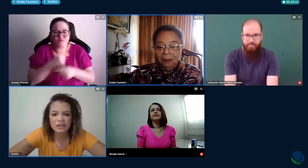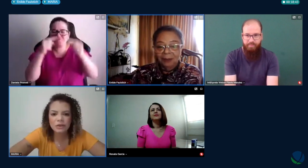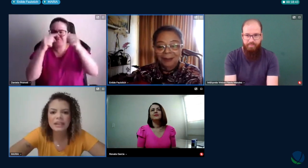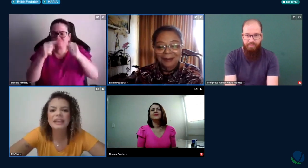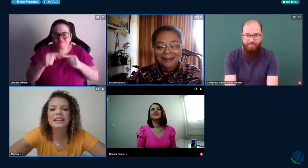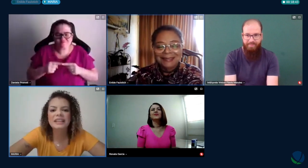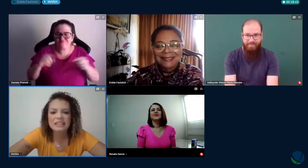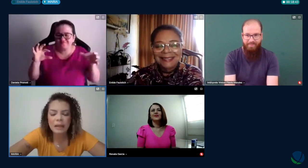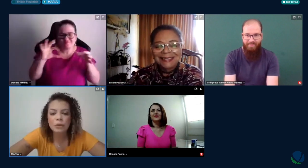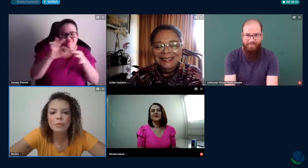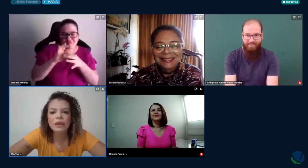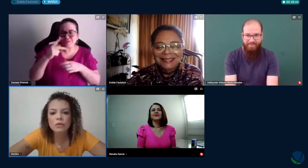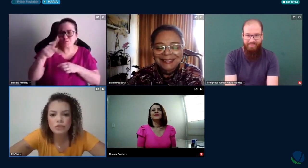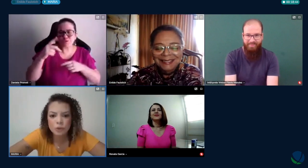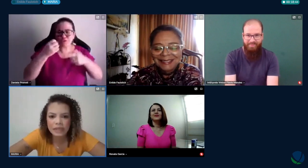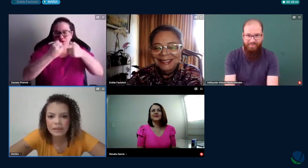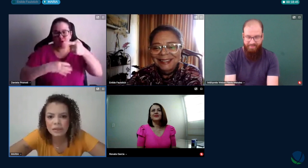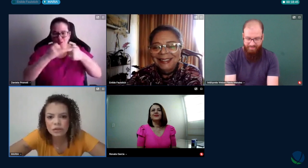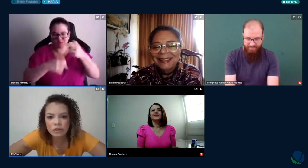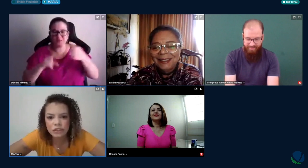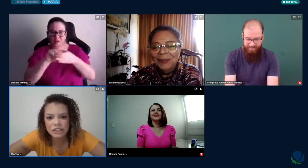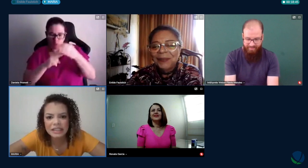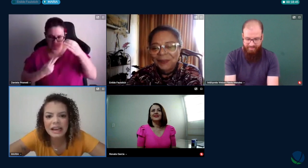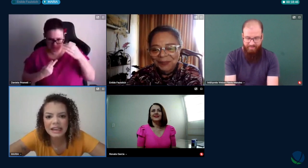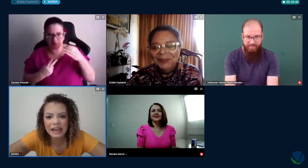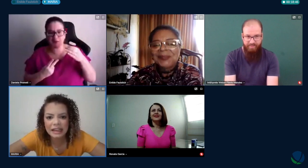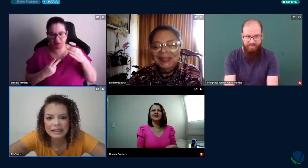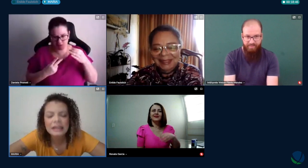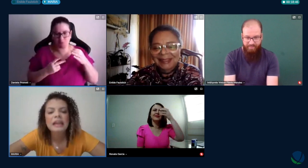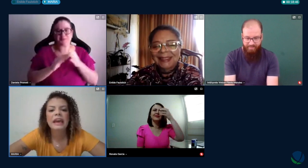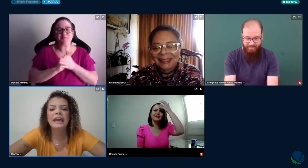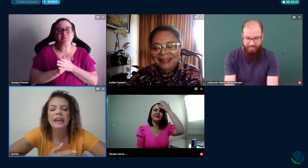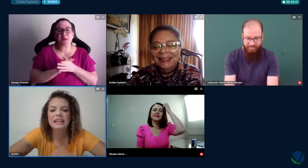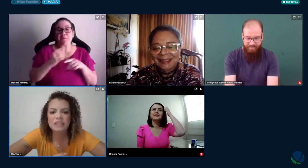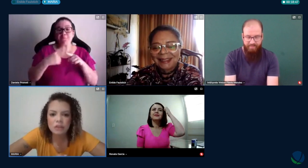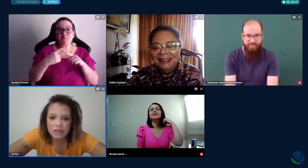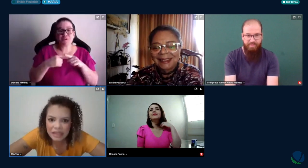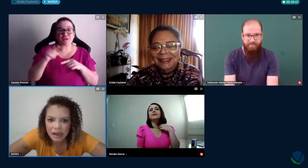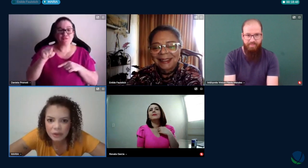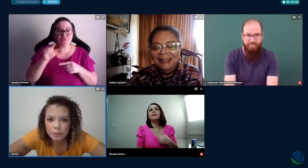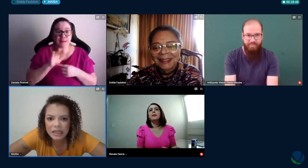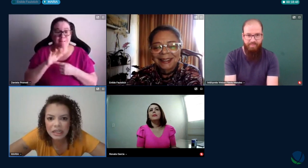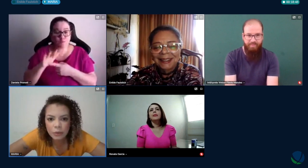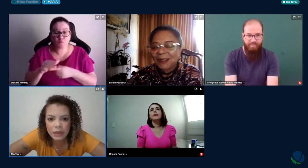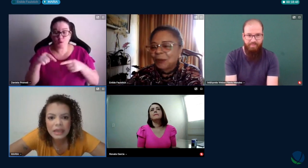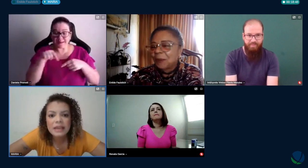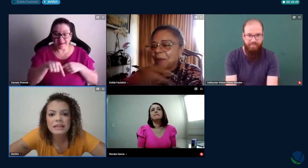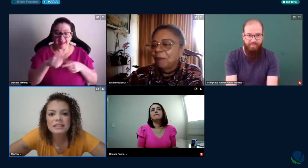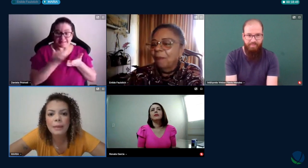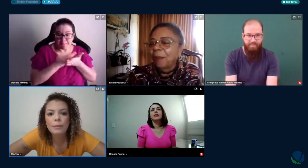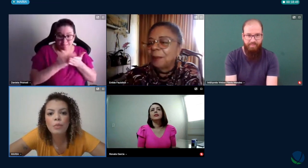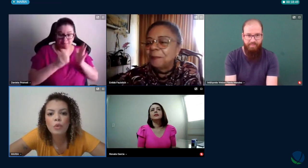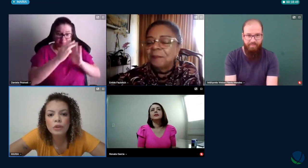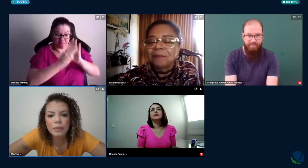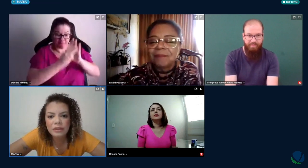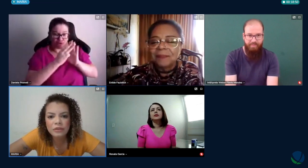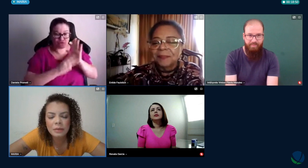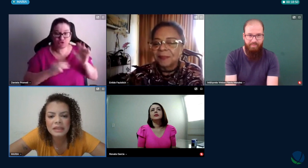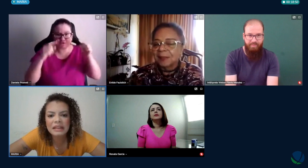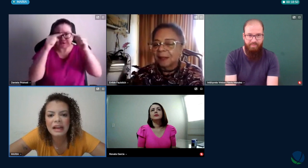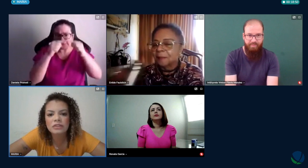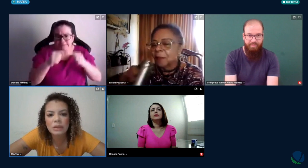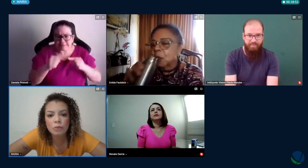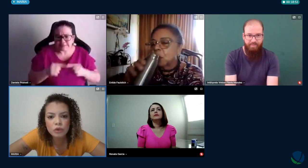estava Oh! dizendo que está muito bem construída a metodologia da Renata, esse glossário bilíngue está muito